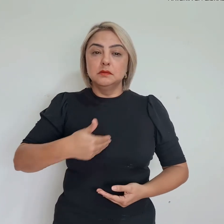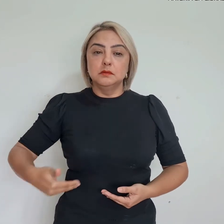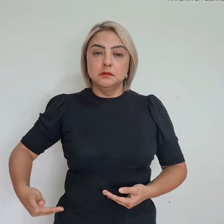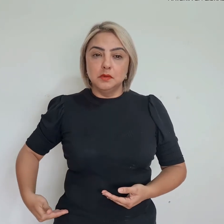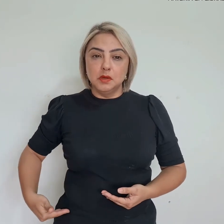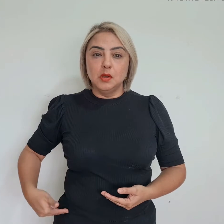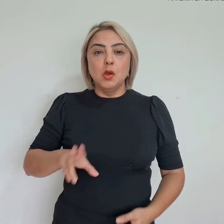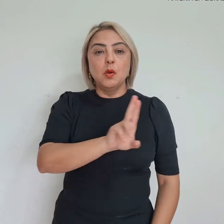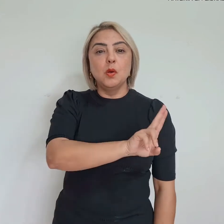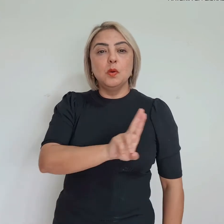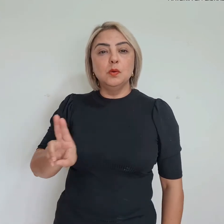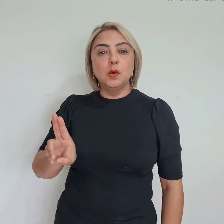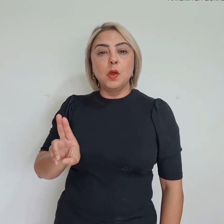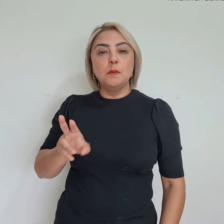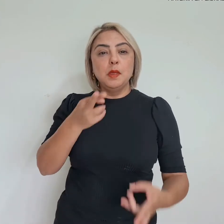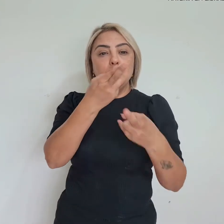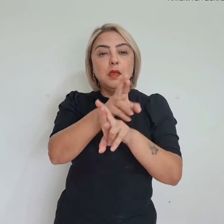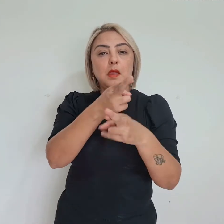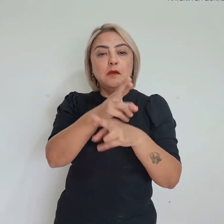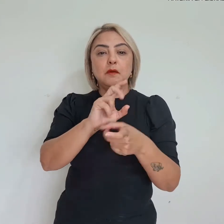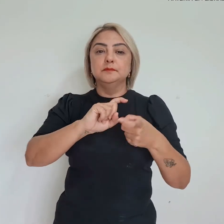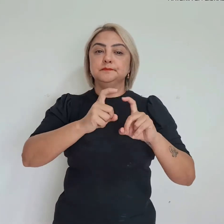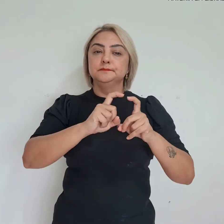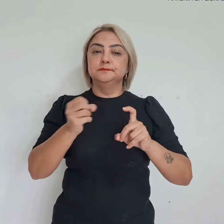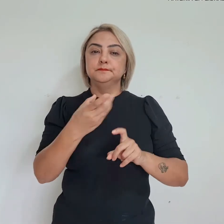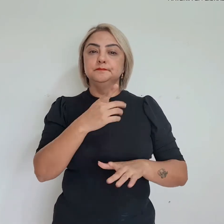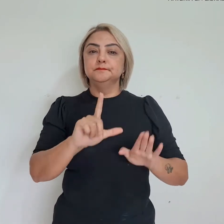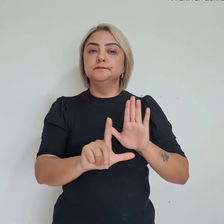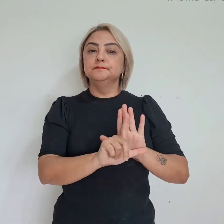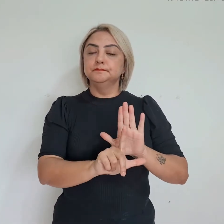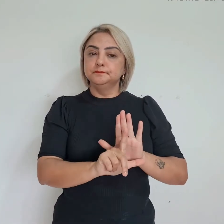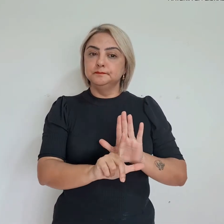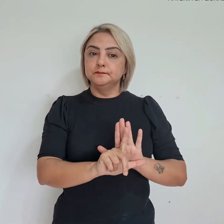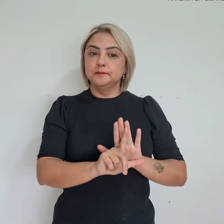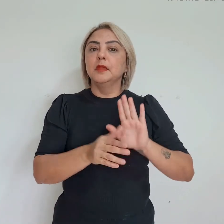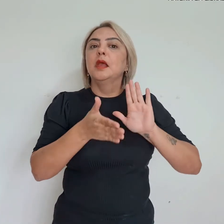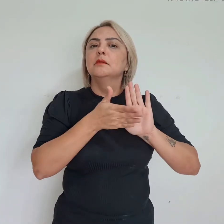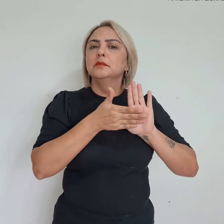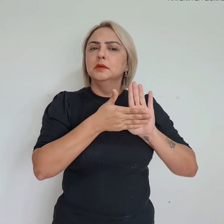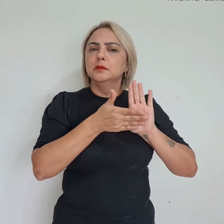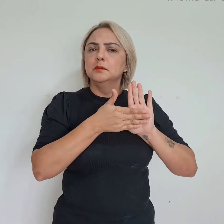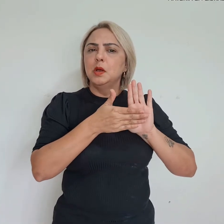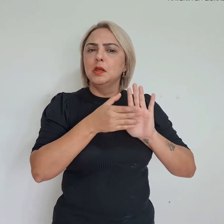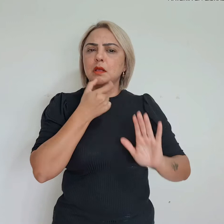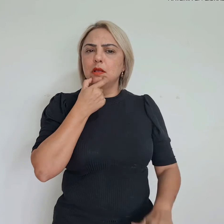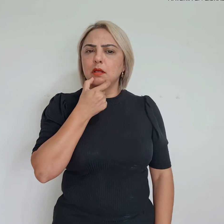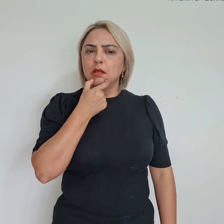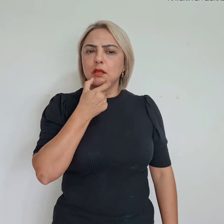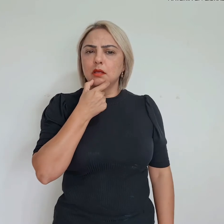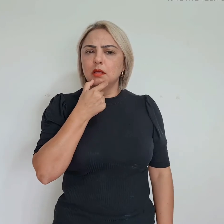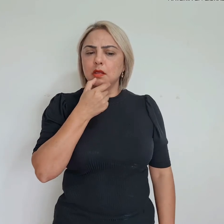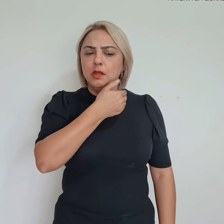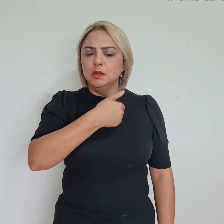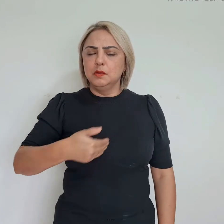públicos, denominada de reforma administrativa. A pauta neoliberal do